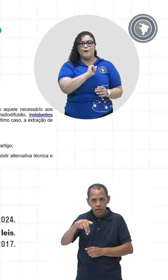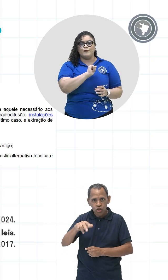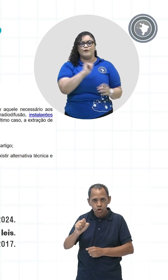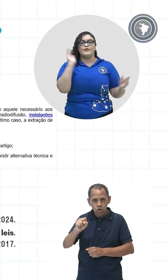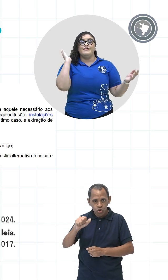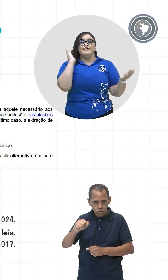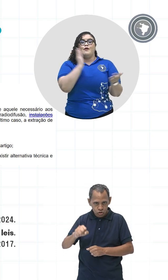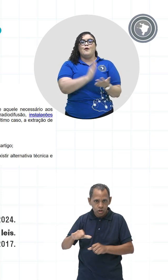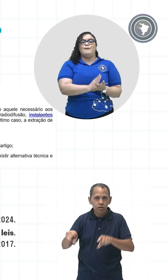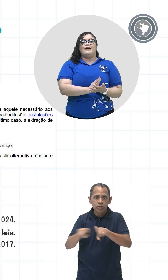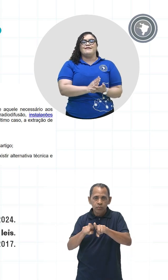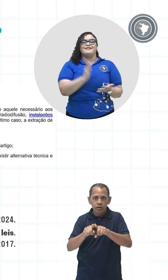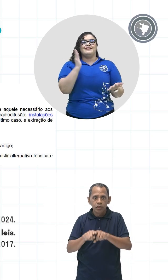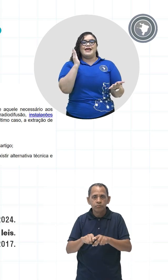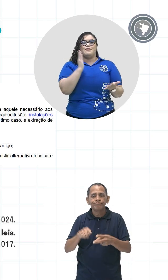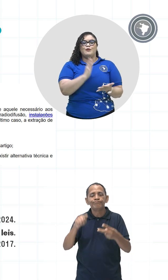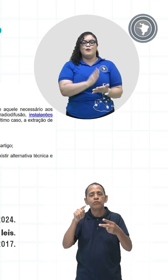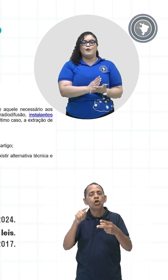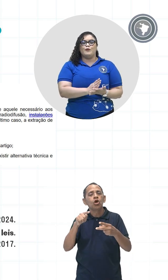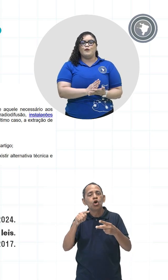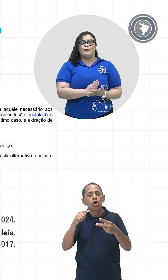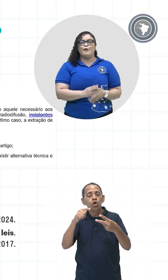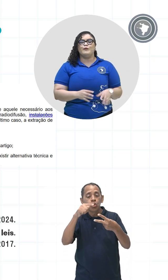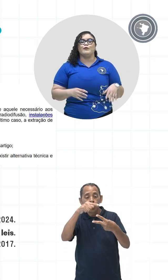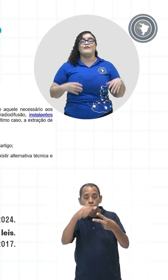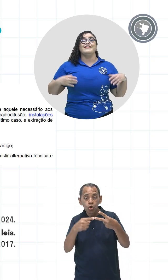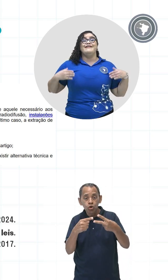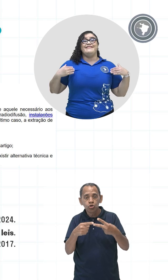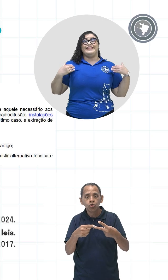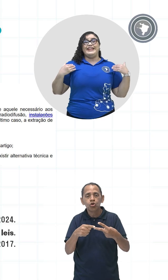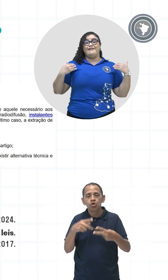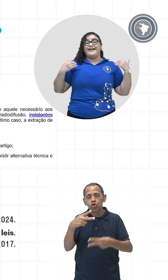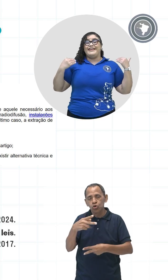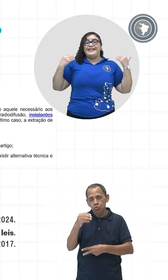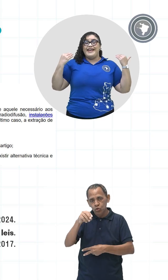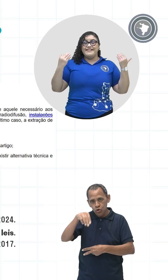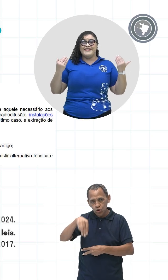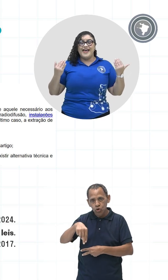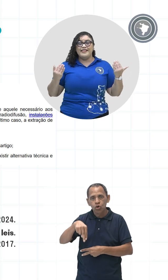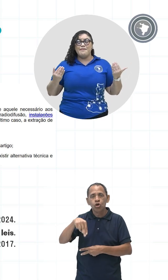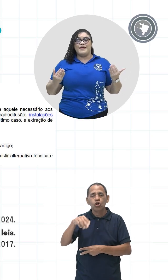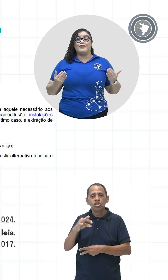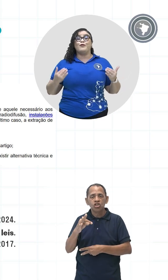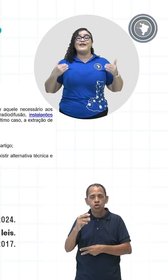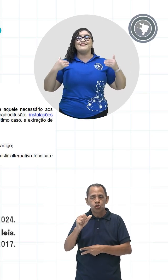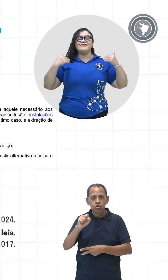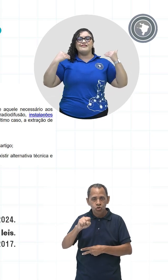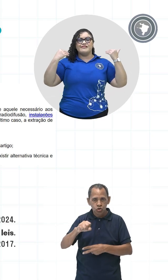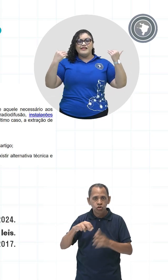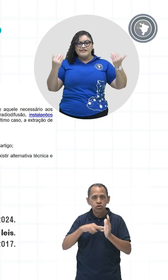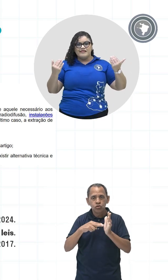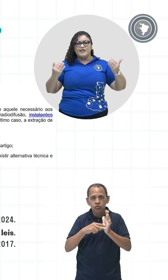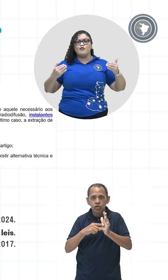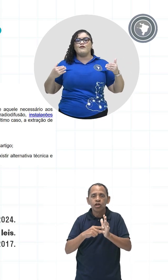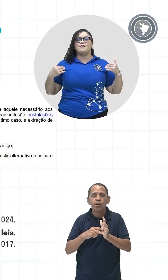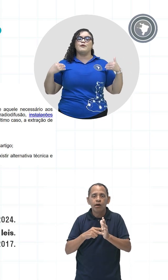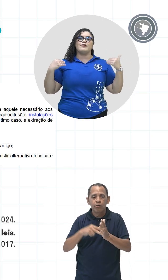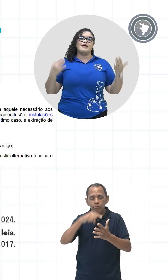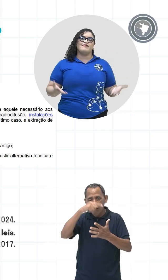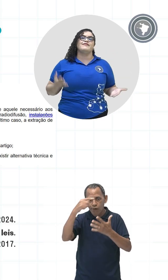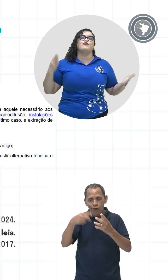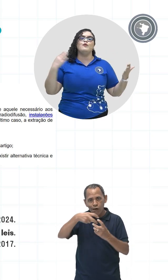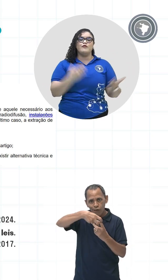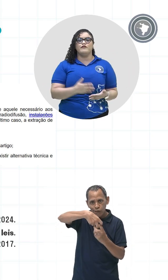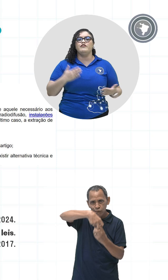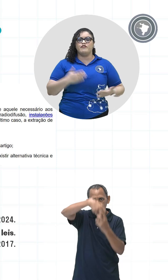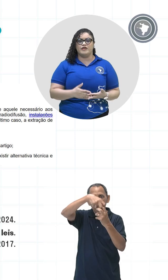2 pontos. Opa, se terminou com 2 pontos, significa que esse elemento, esse inciso vai